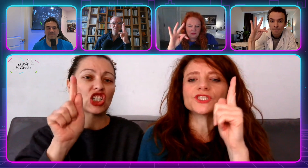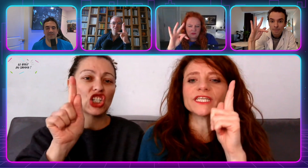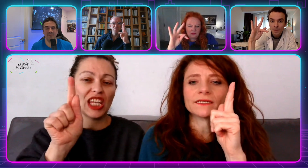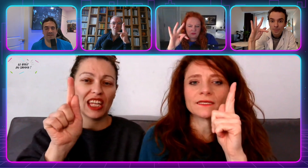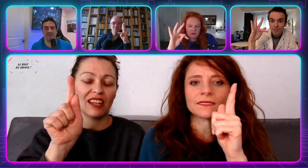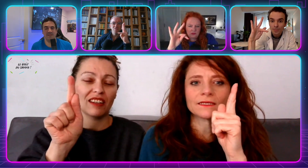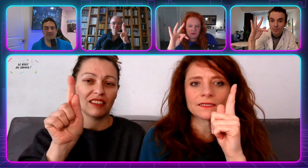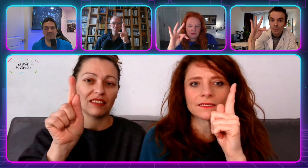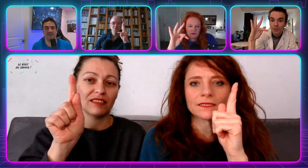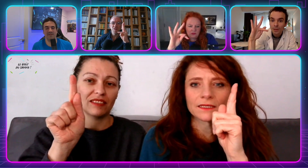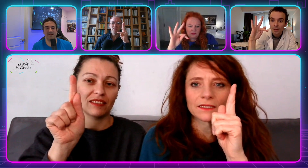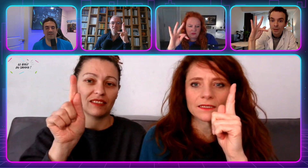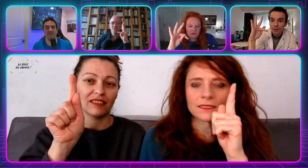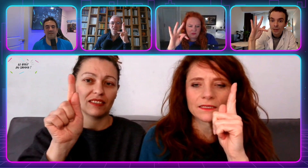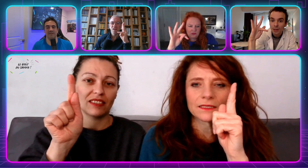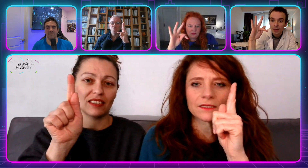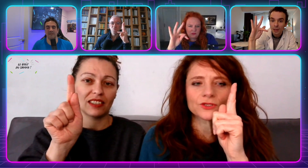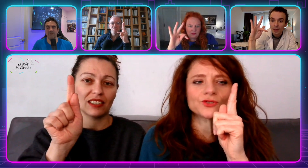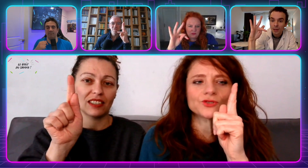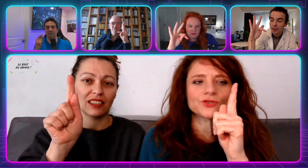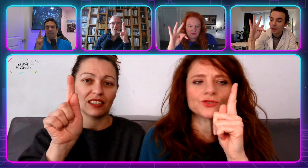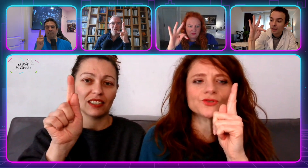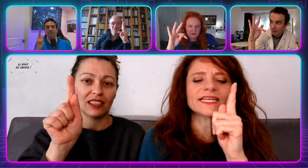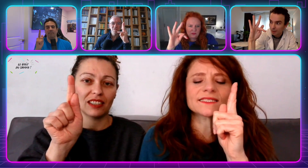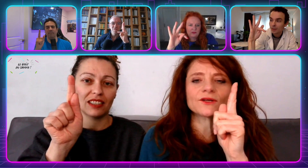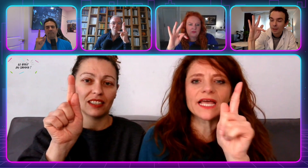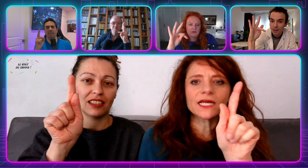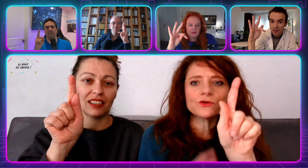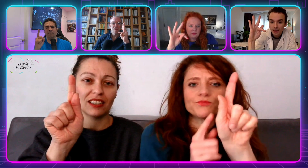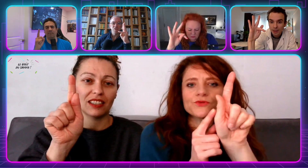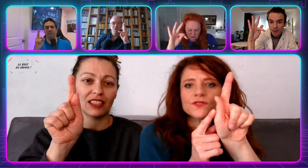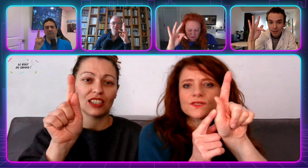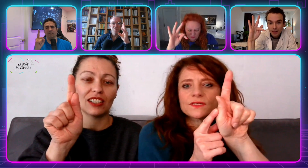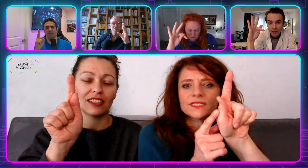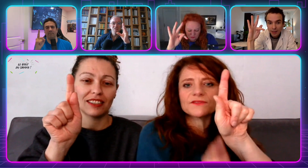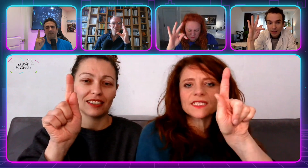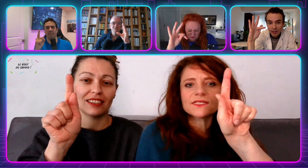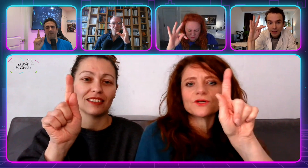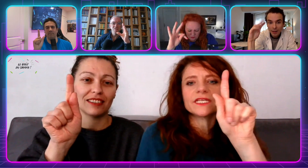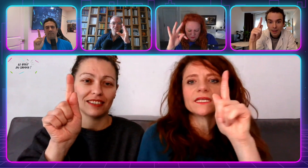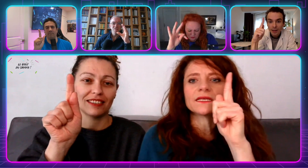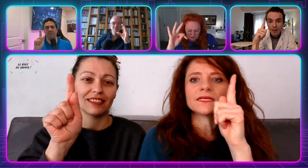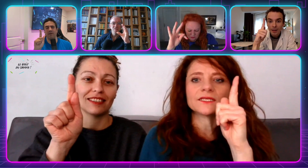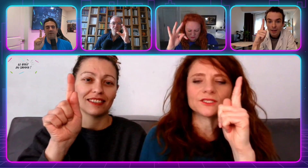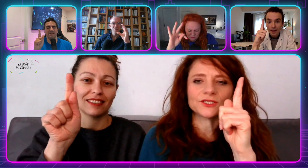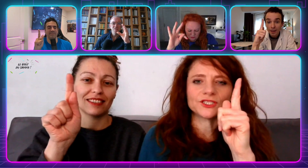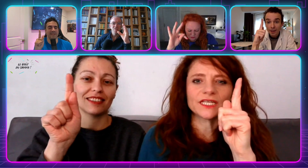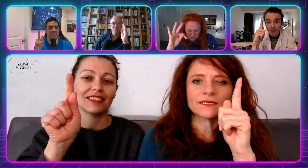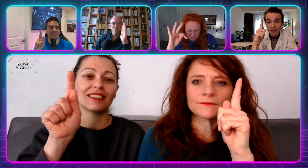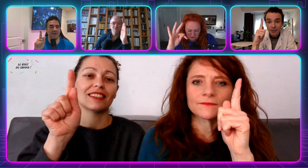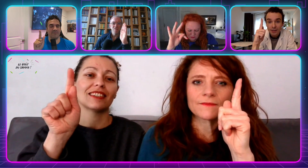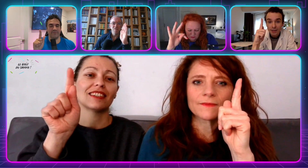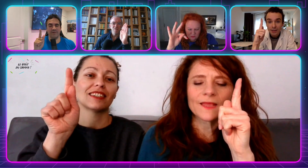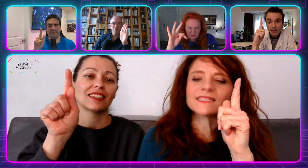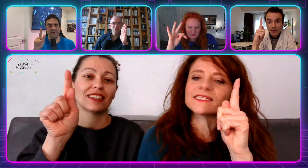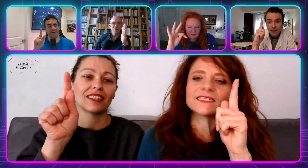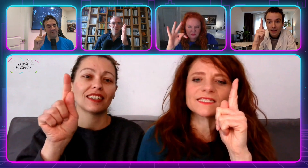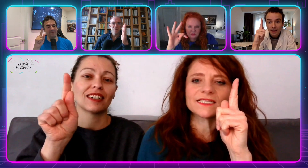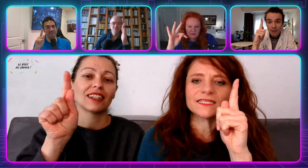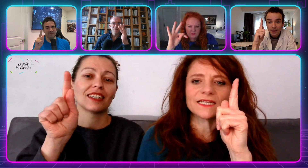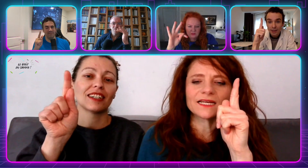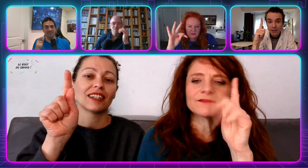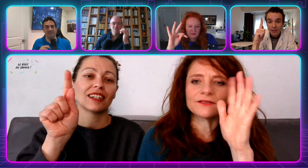C'est bon? Le G. On Juste dirait l'index Quadrille, en la l'air et prendre. le pouce qui vient se coller. Ah oui, là, c'est pas très logique, par contre. Celui-là,